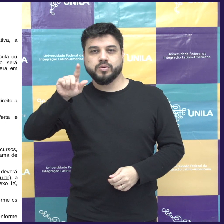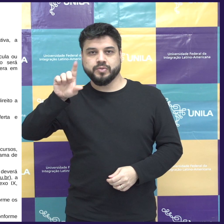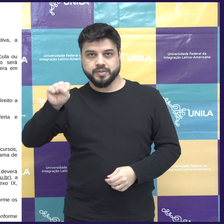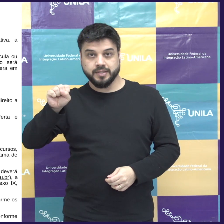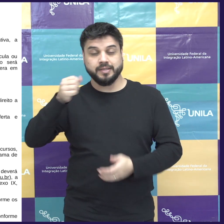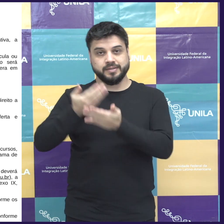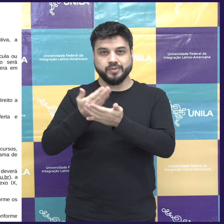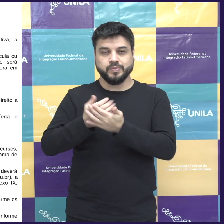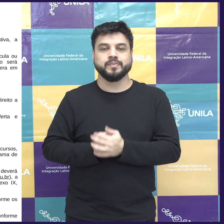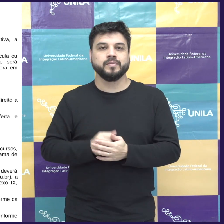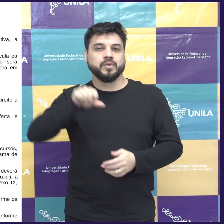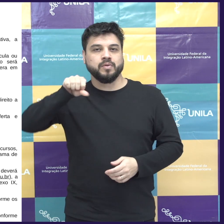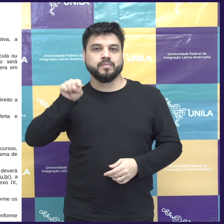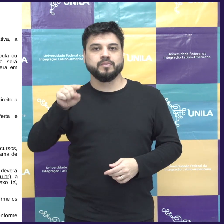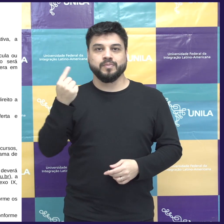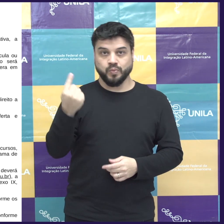9.1.